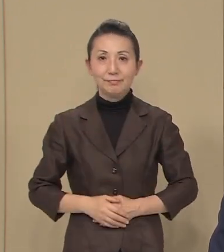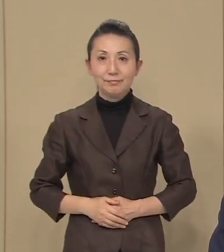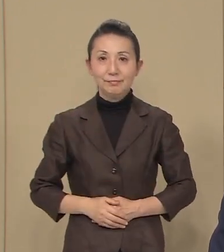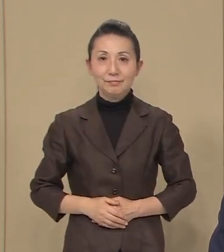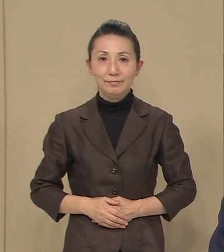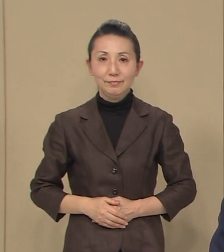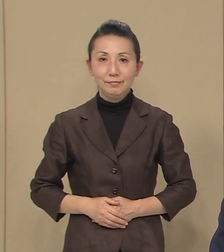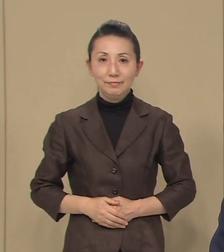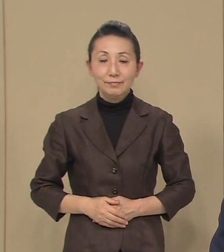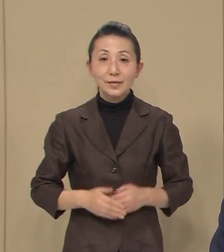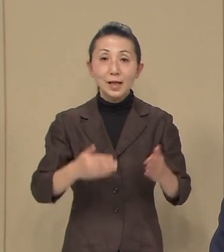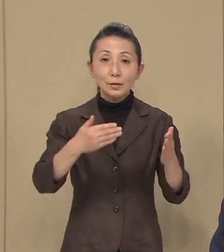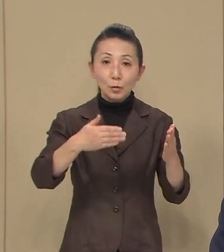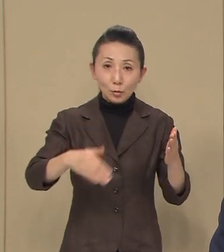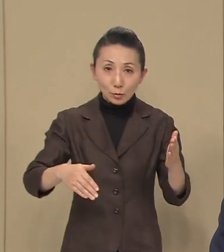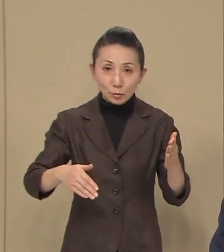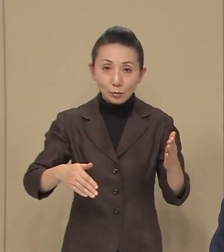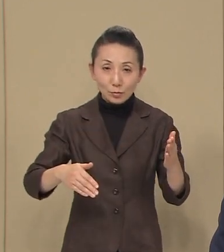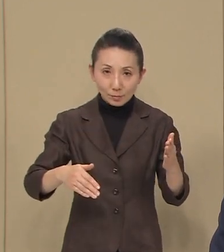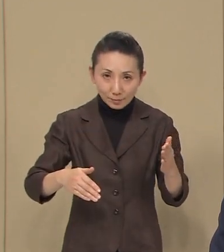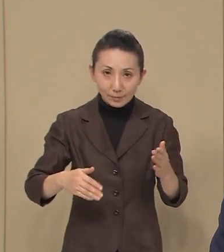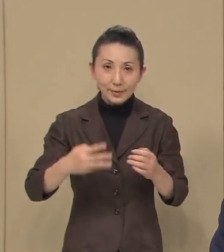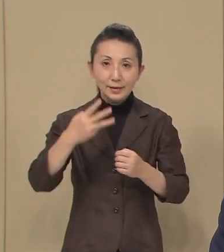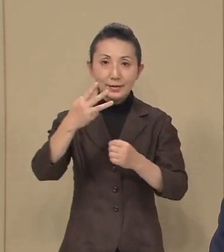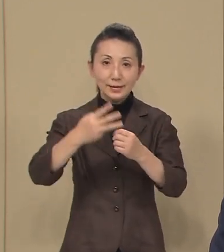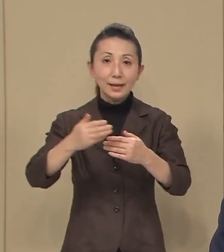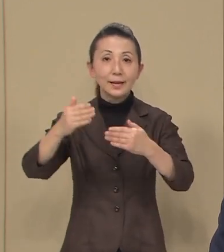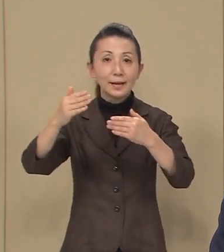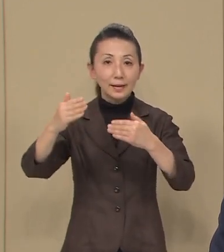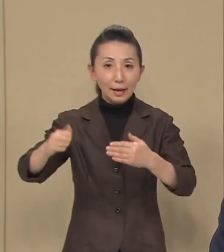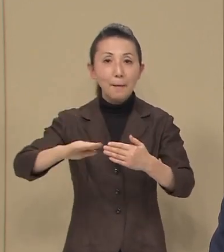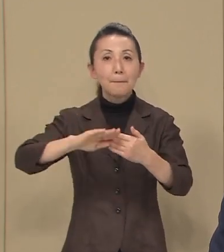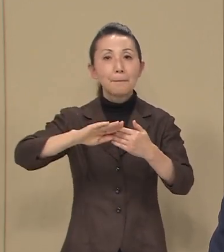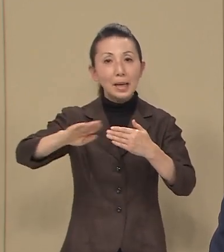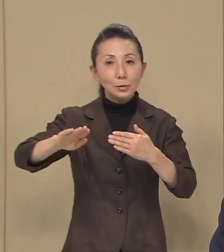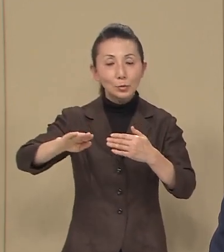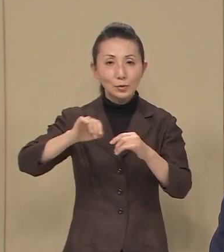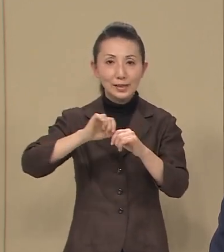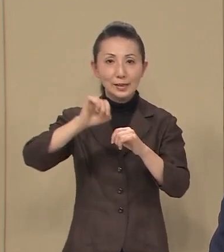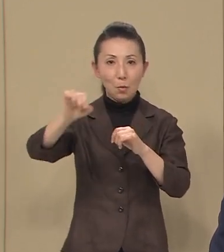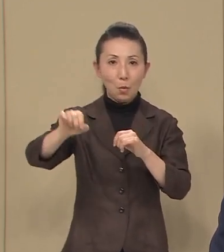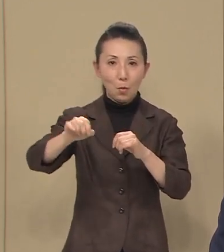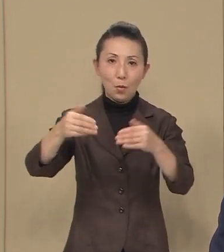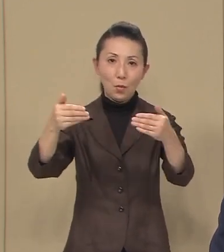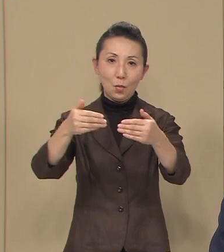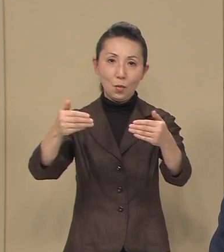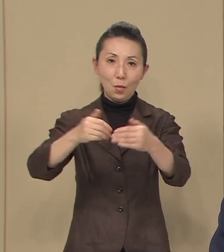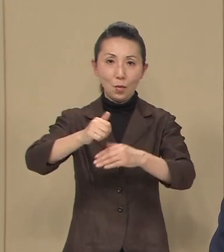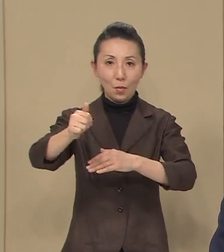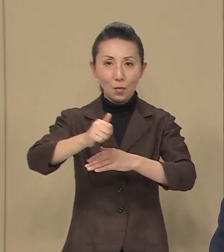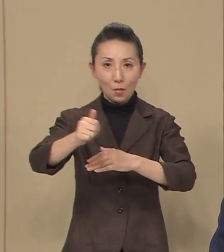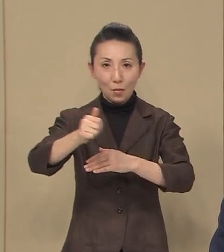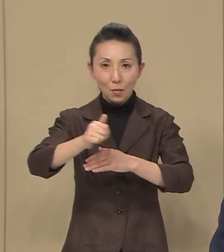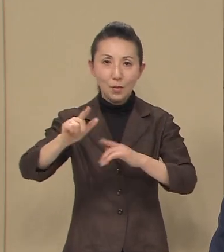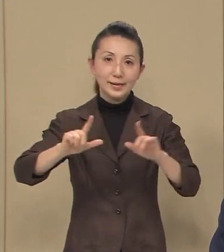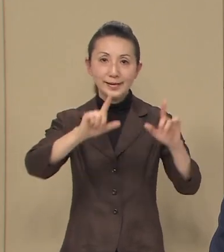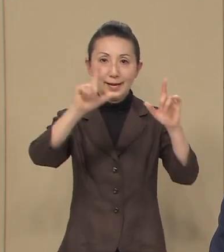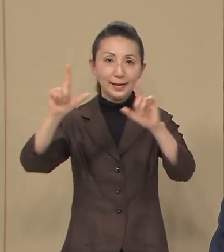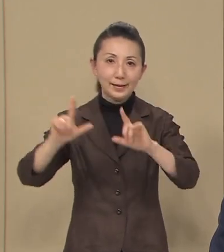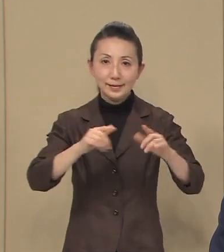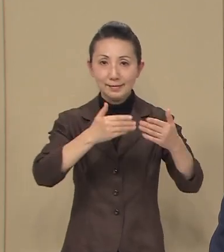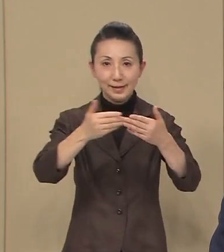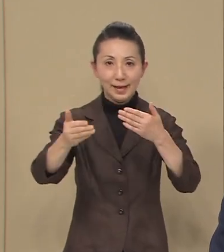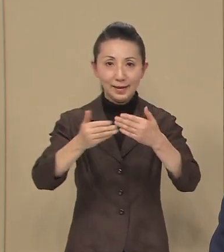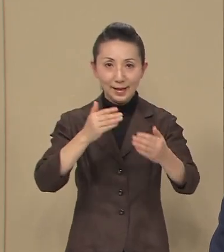途中3年ほど仕事で地方に勤務をし生活をしたことがあり